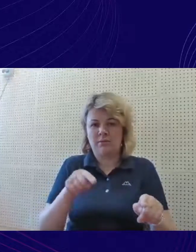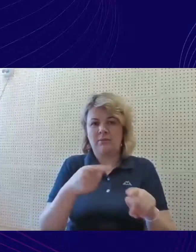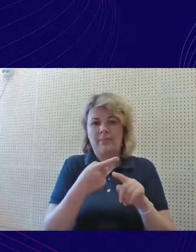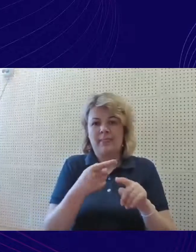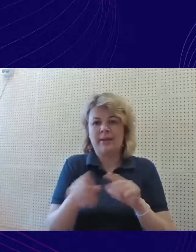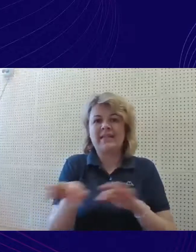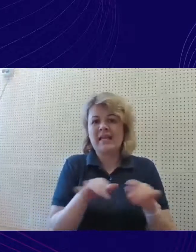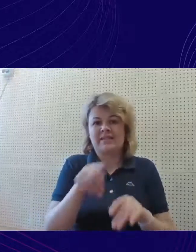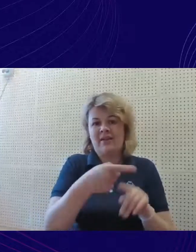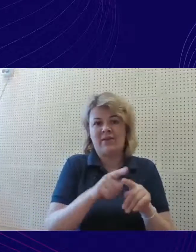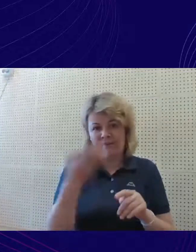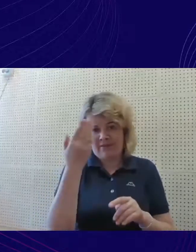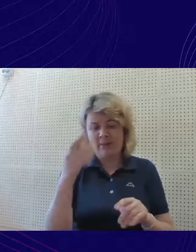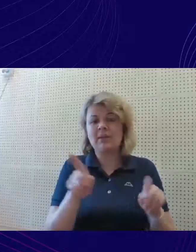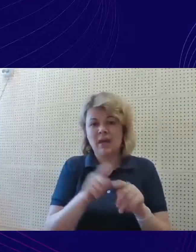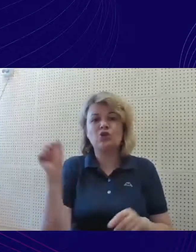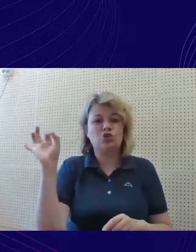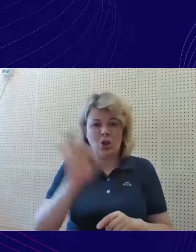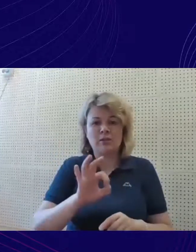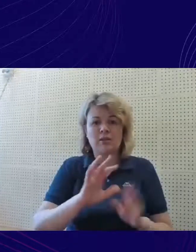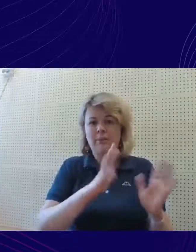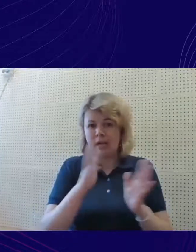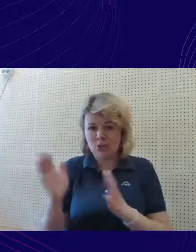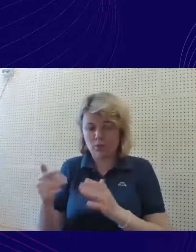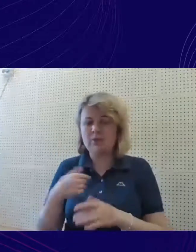я многократно видел в последнее время начало